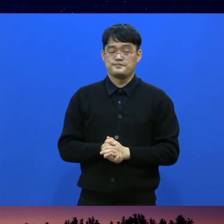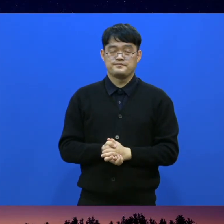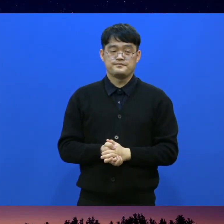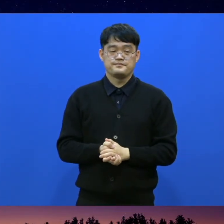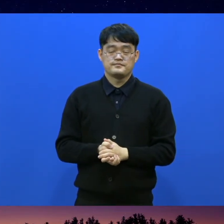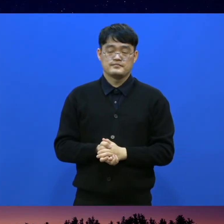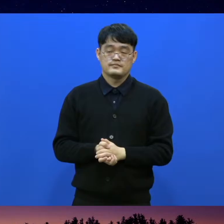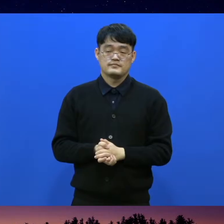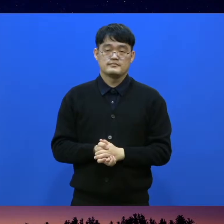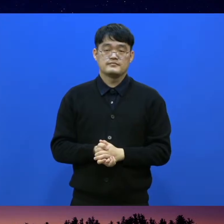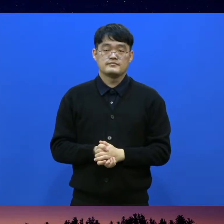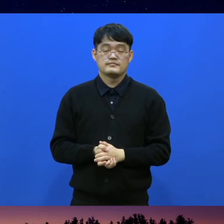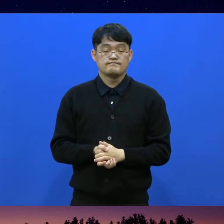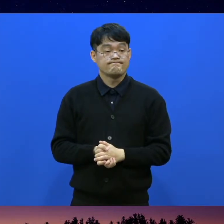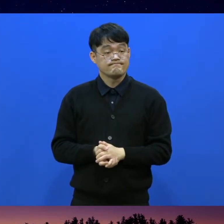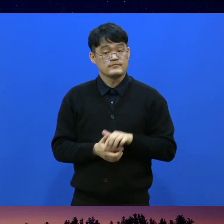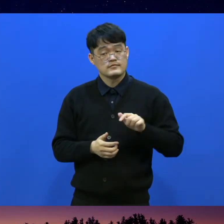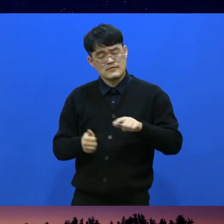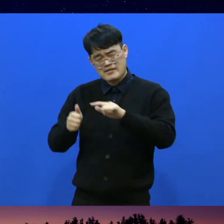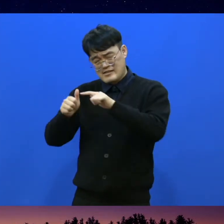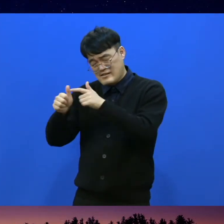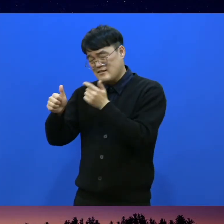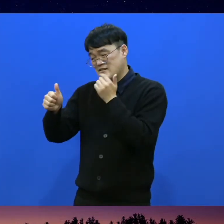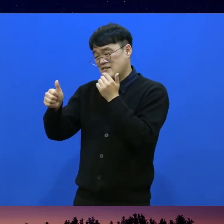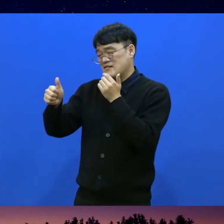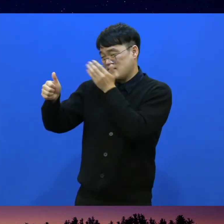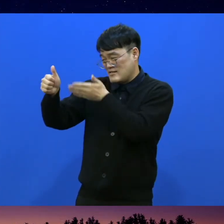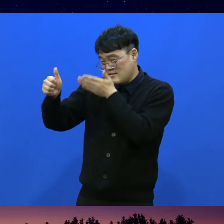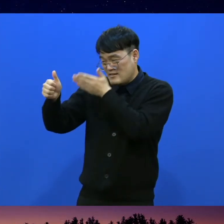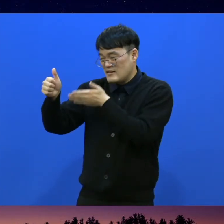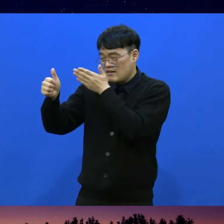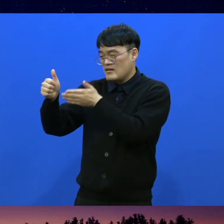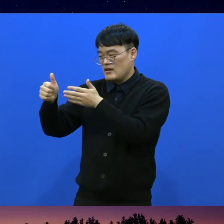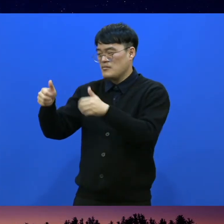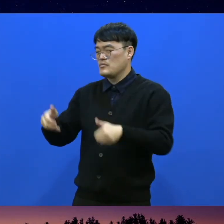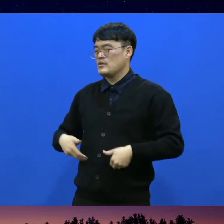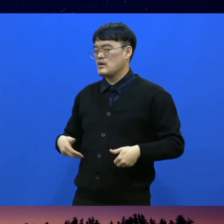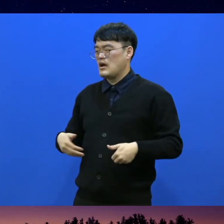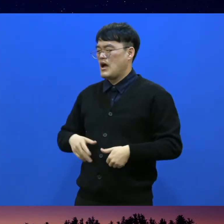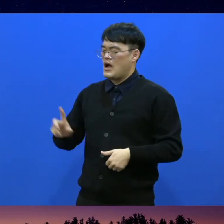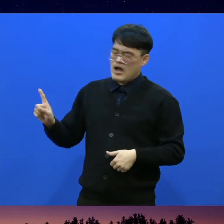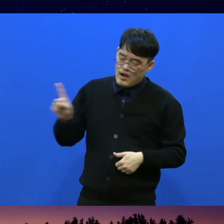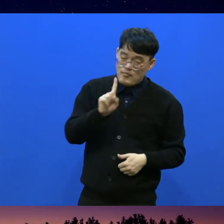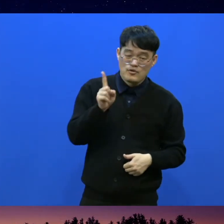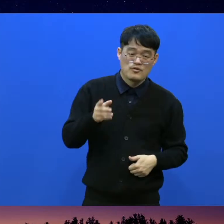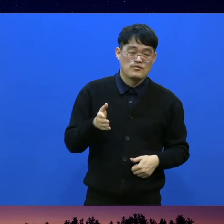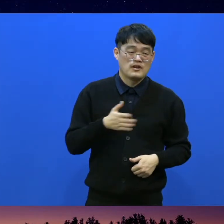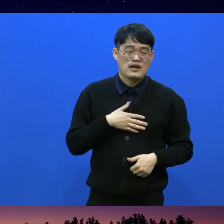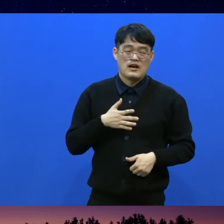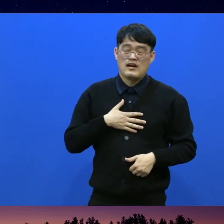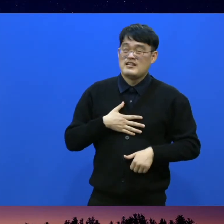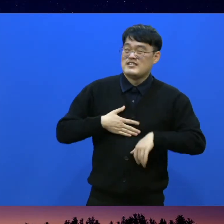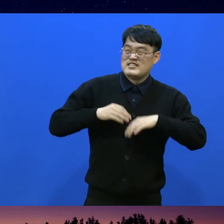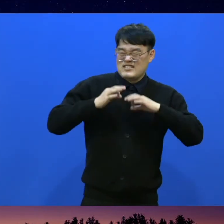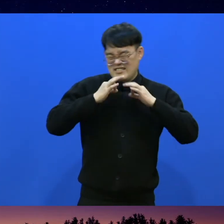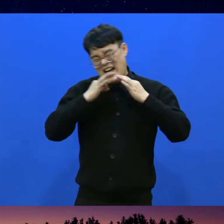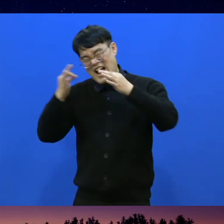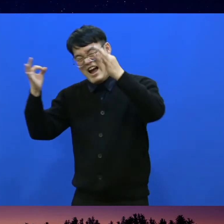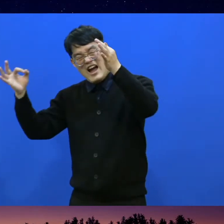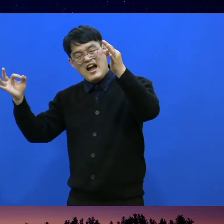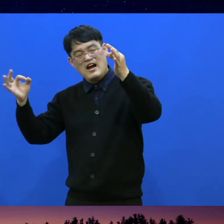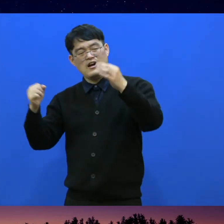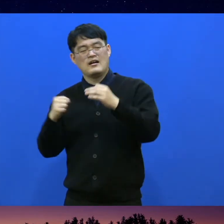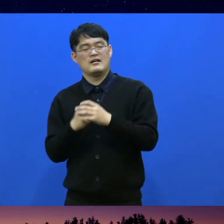여러분, 여기까지 우리가 가야 돼요. 여기까지. 간청까지 가야 된다. 한 번도 내가 통렬하게 한나의 기도처럼,